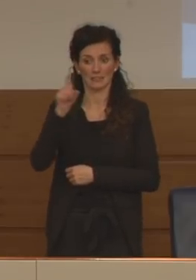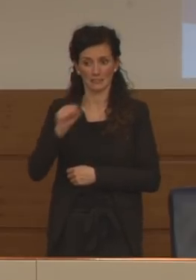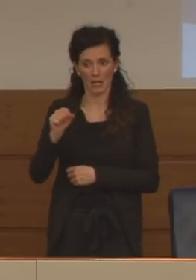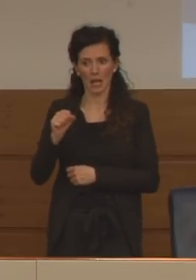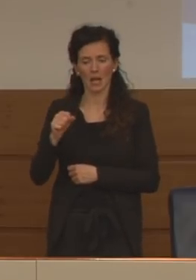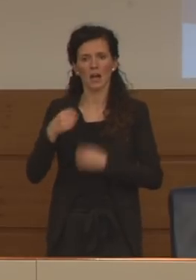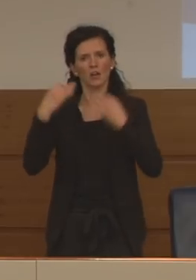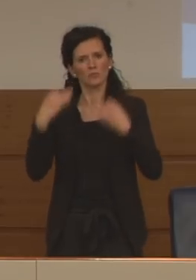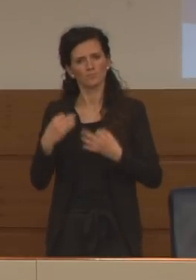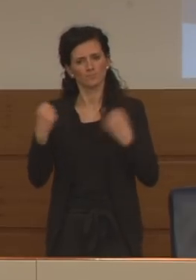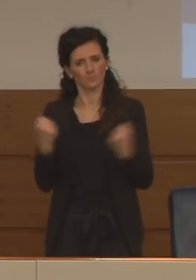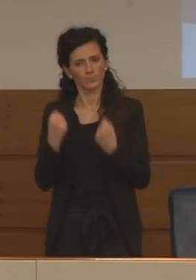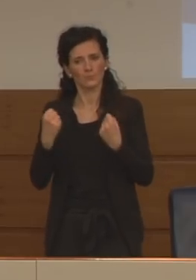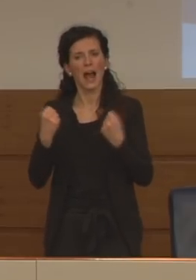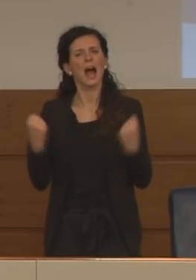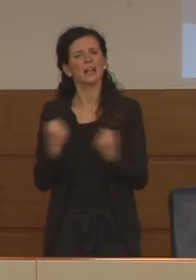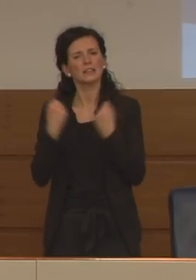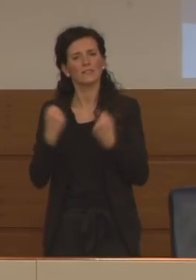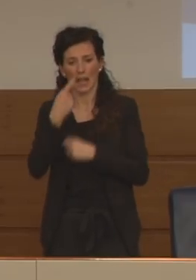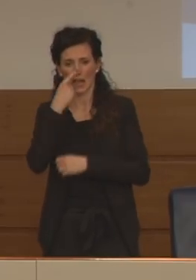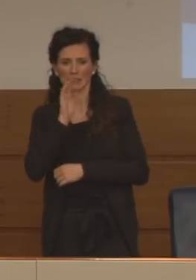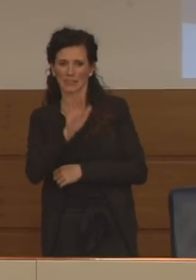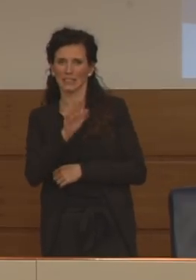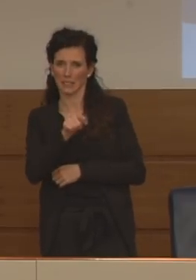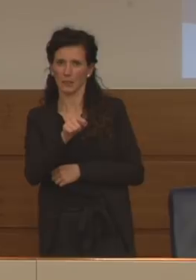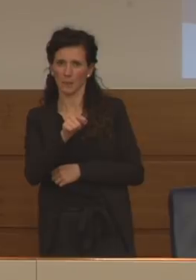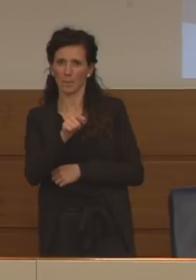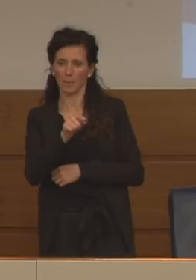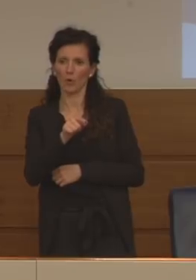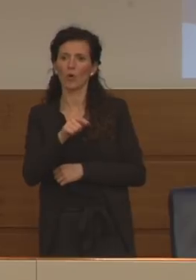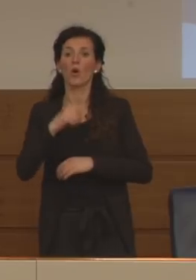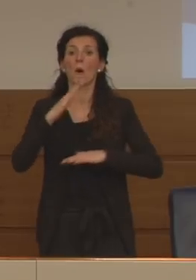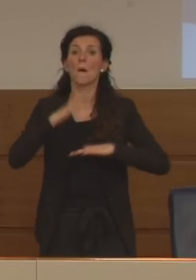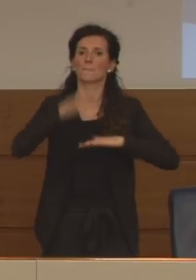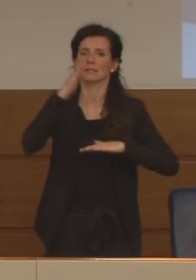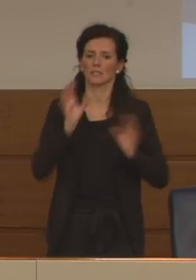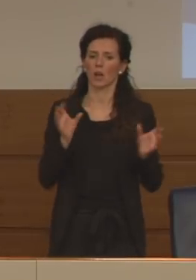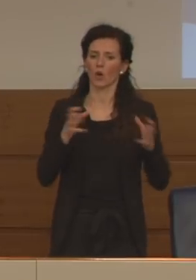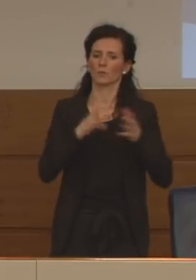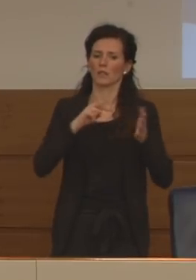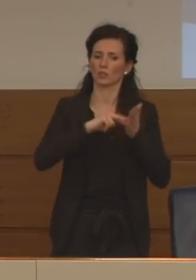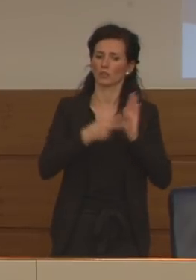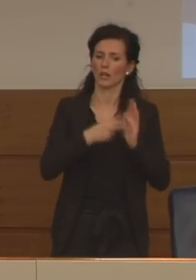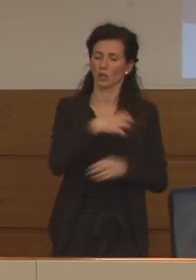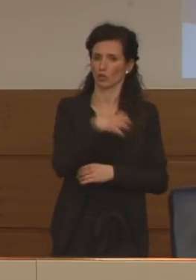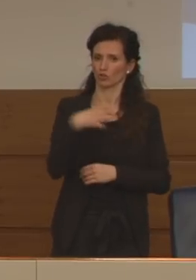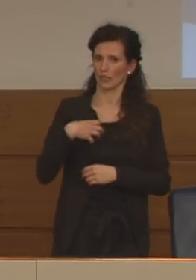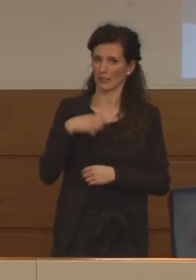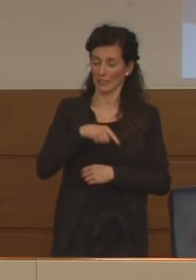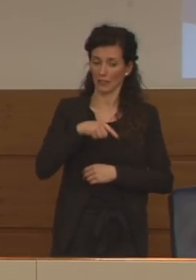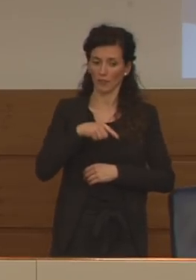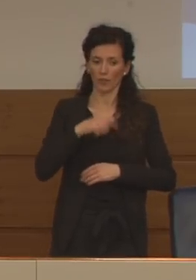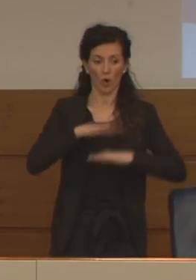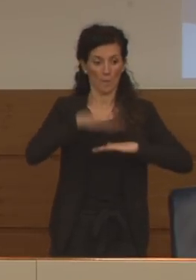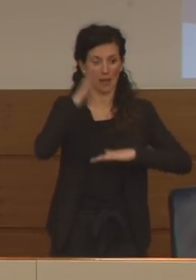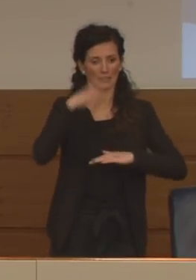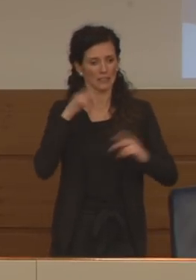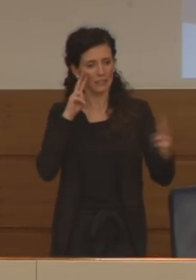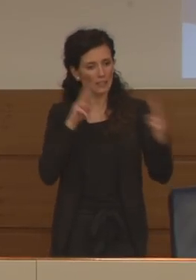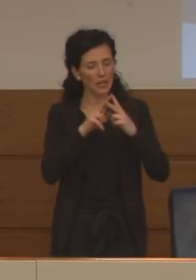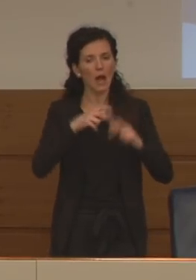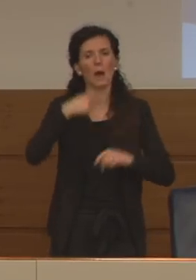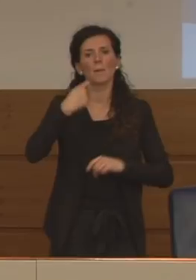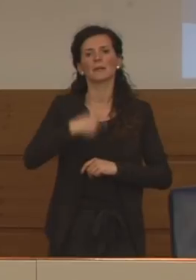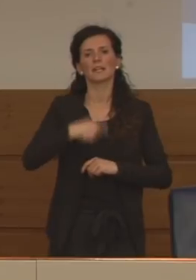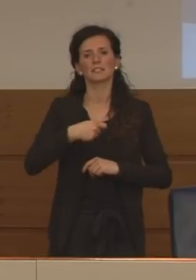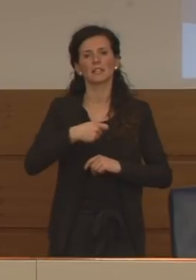attività di questo tipo stamattina durante il comitato tecnico scientifico abbiamo avuto un incontro anche con il presidente